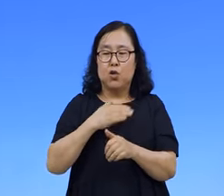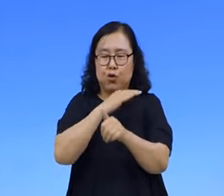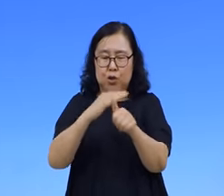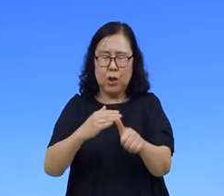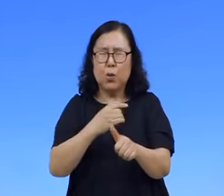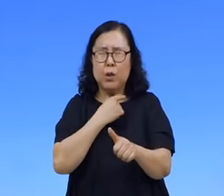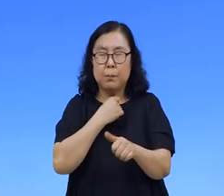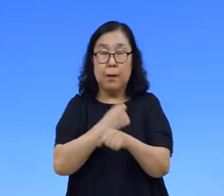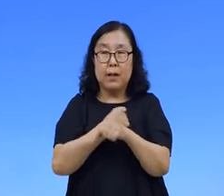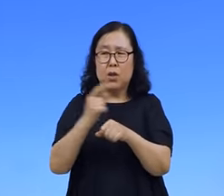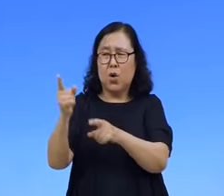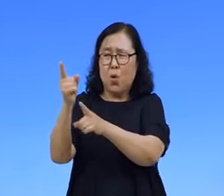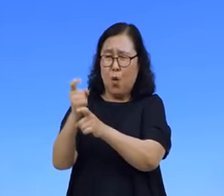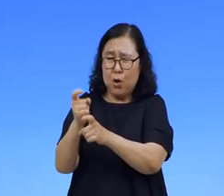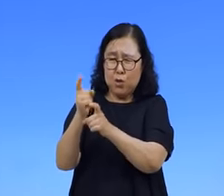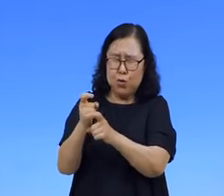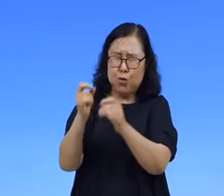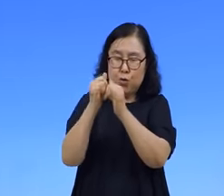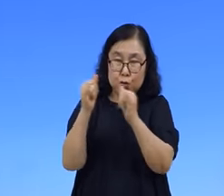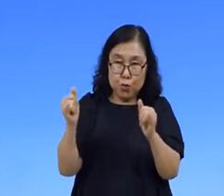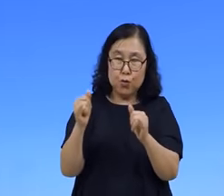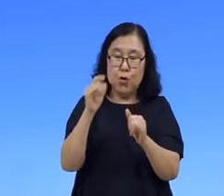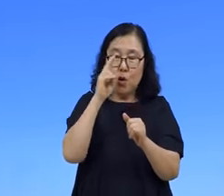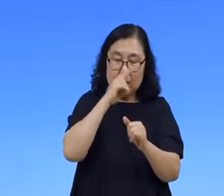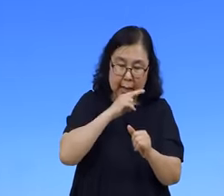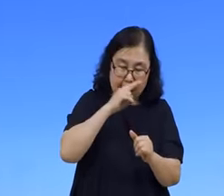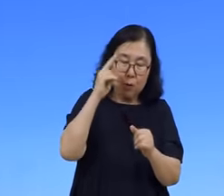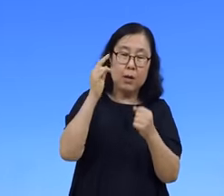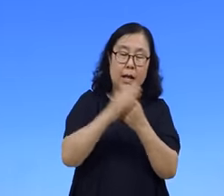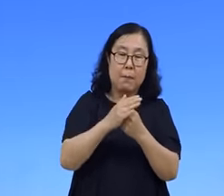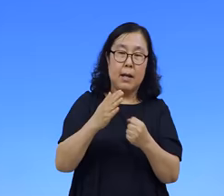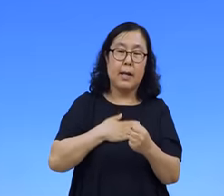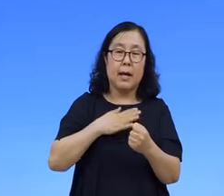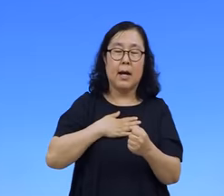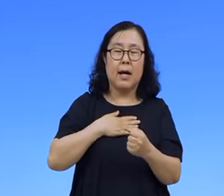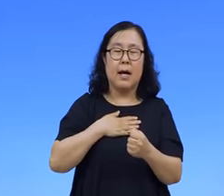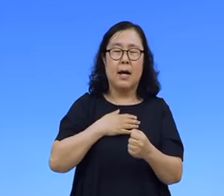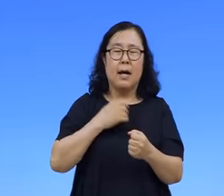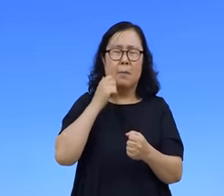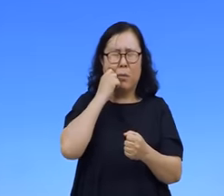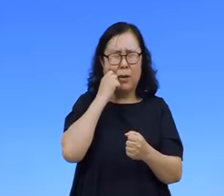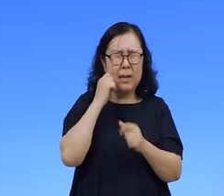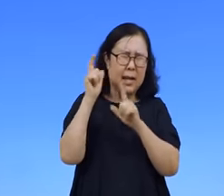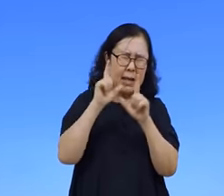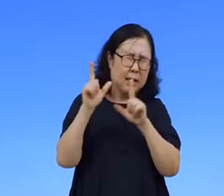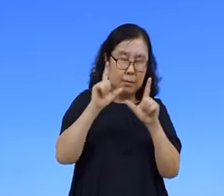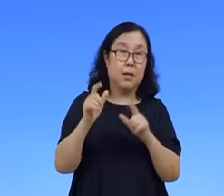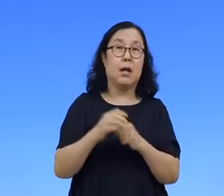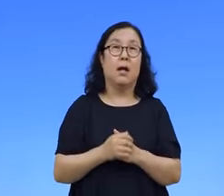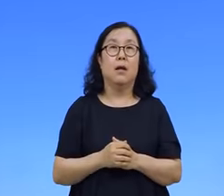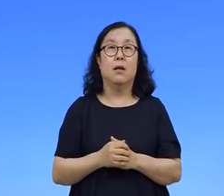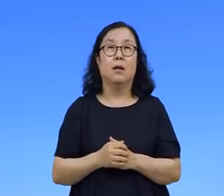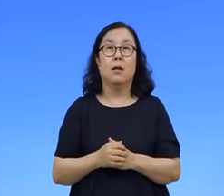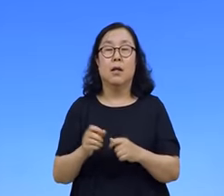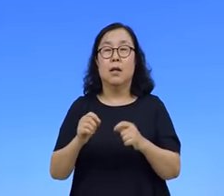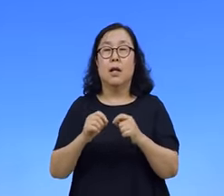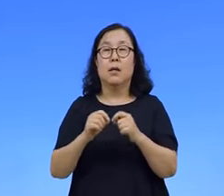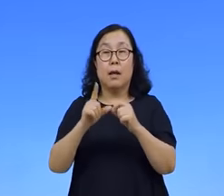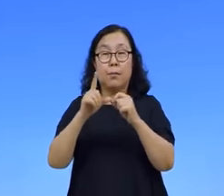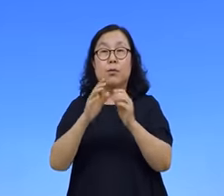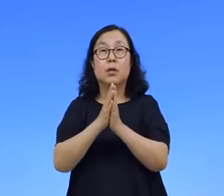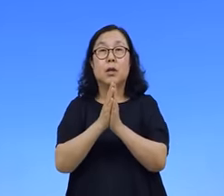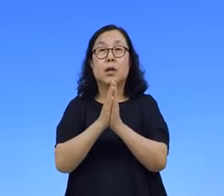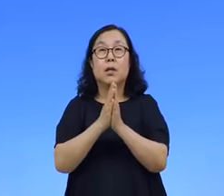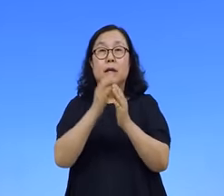내가 도대체 막 들이퍼부으면 그 시편이요 대부분의 경우 이제 끝은 하나님은 찬양하러